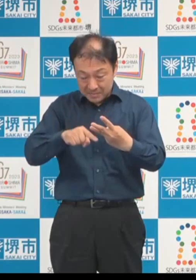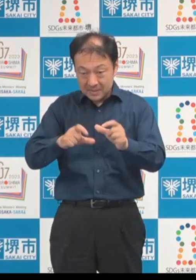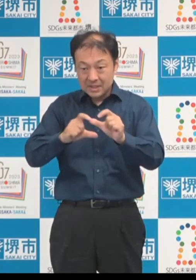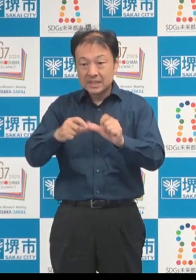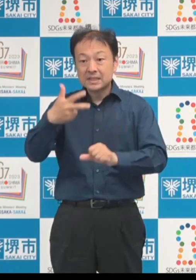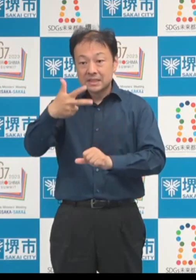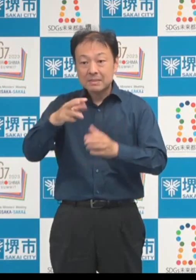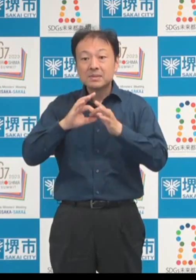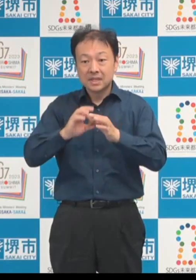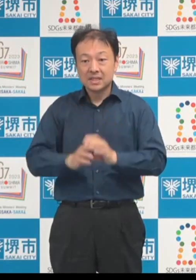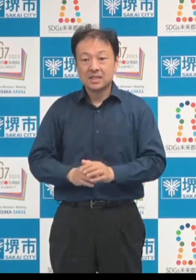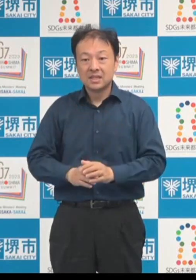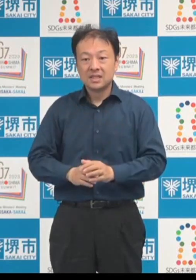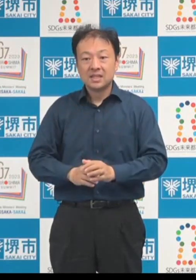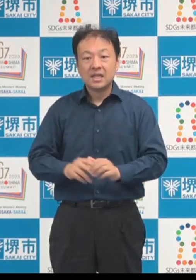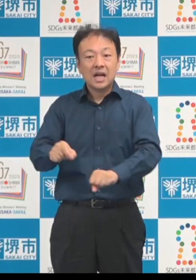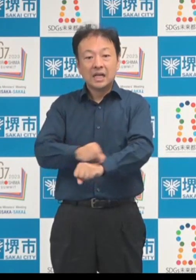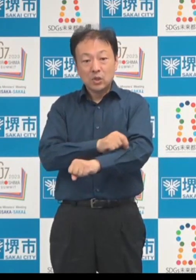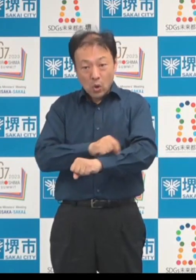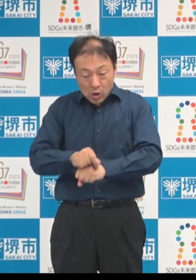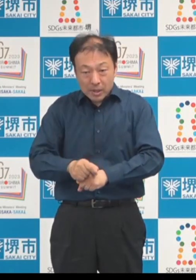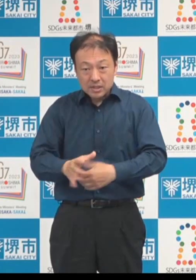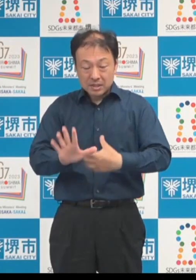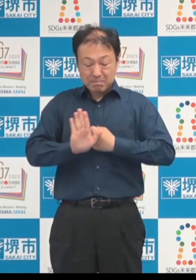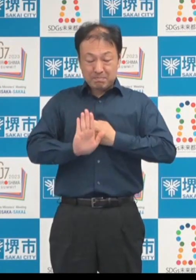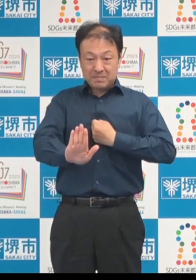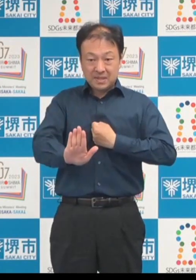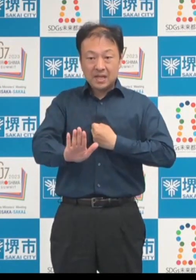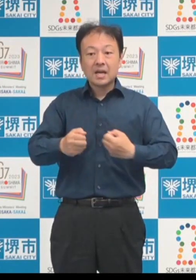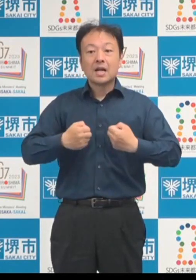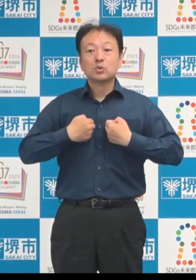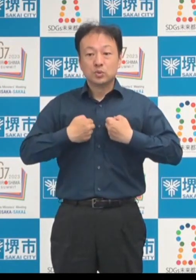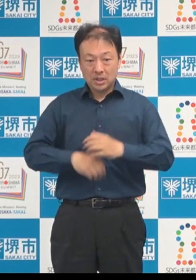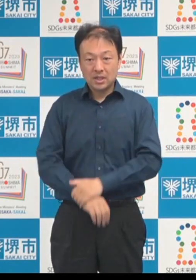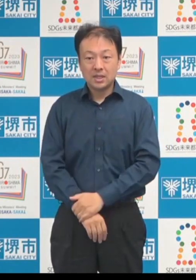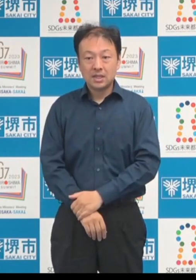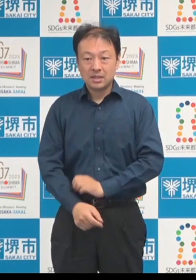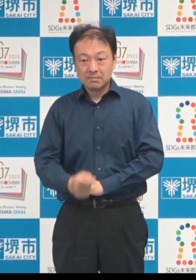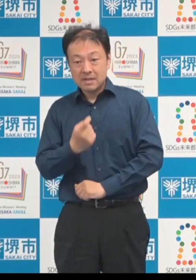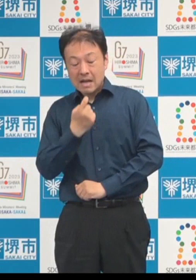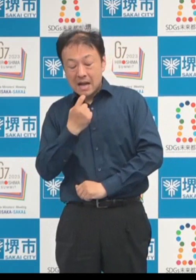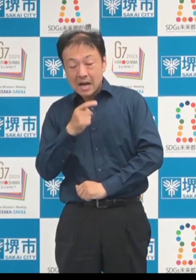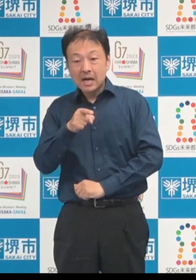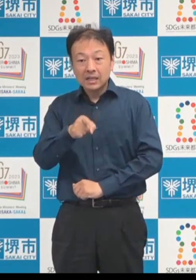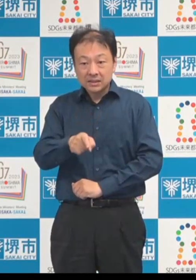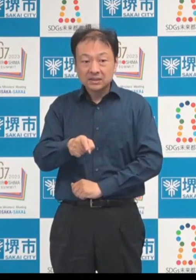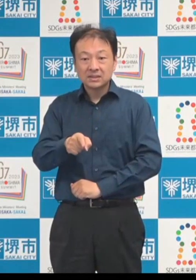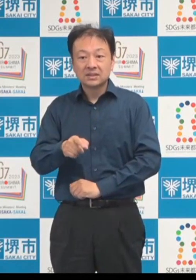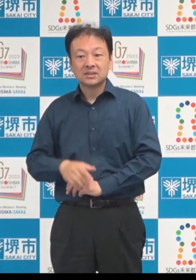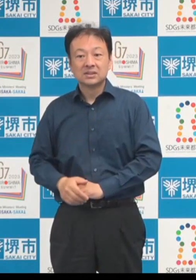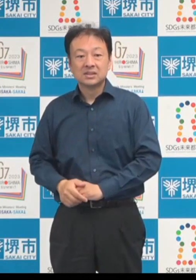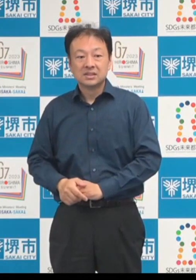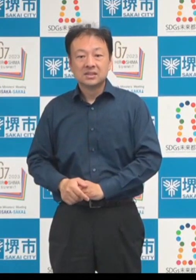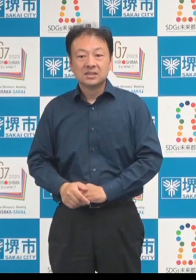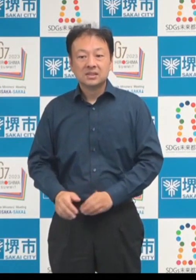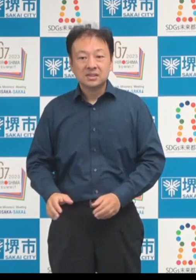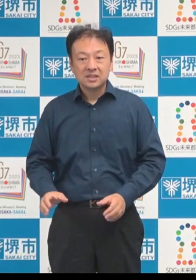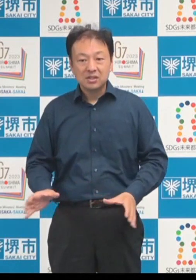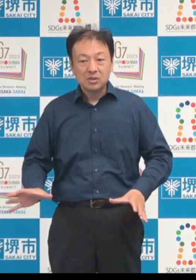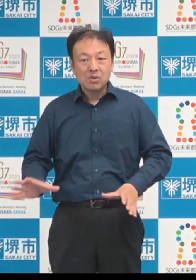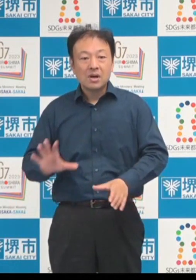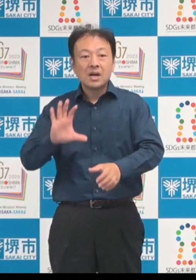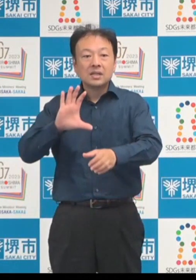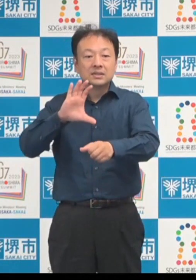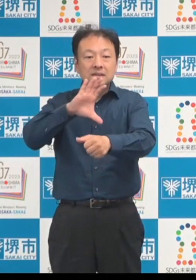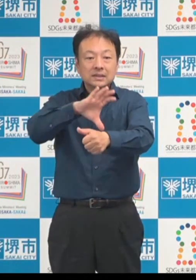ですね、特別警戒訓練の件なんですけれども、これ、不審者はすでに現場警察官に確保され、爆発物は除去